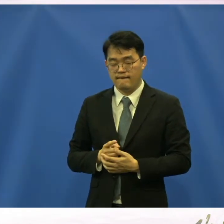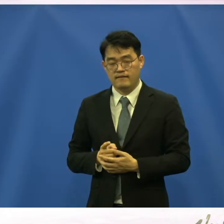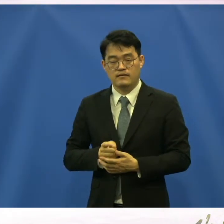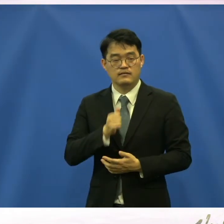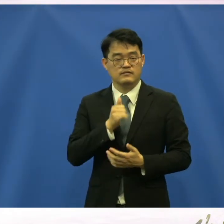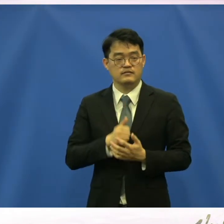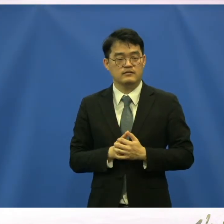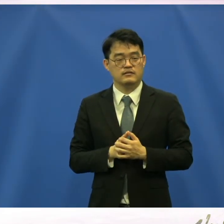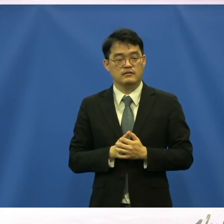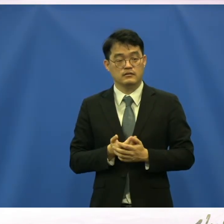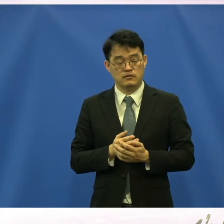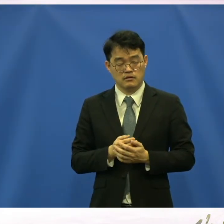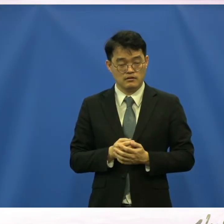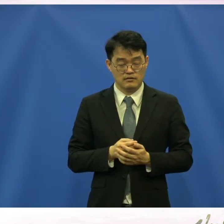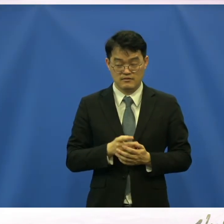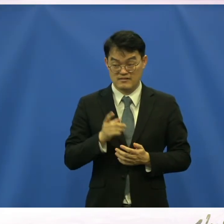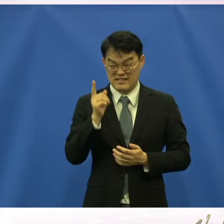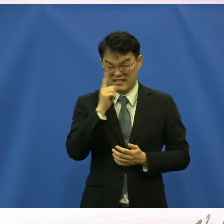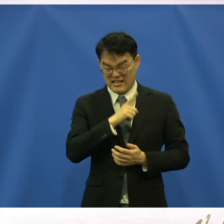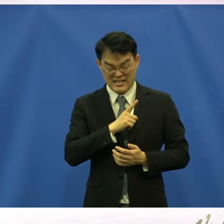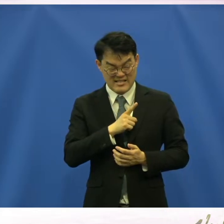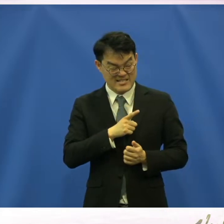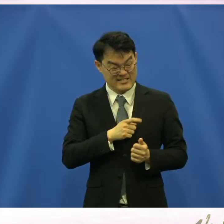그런데 악이 승리하는 것처럼 보이고